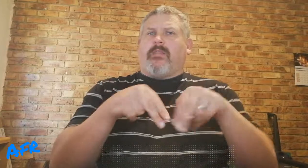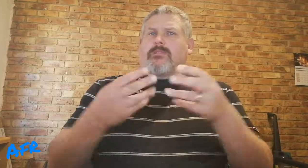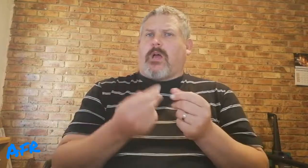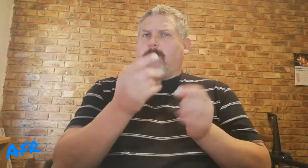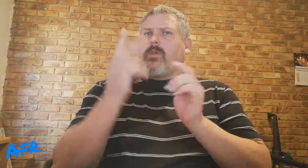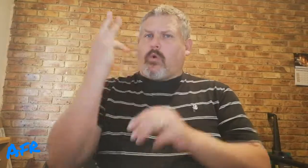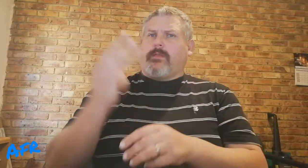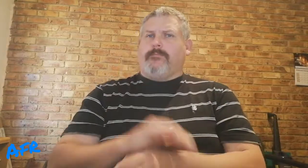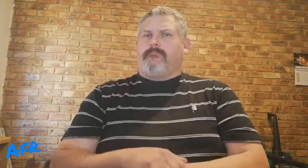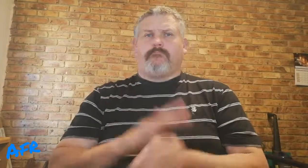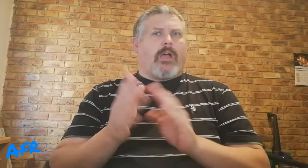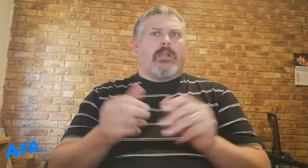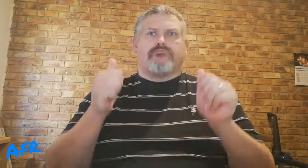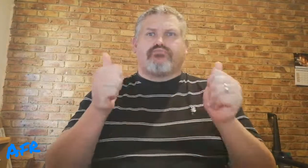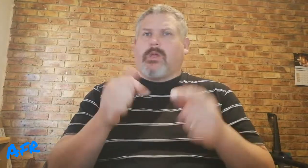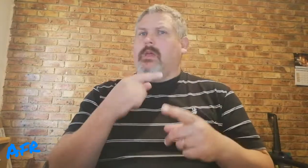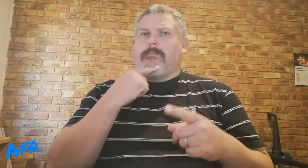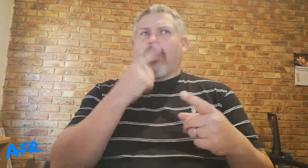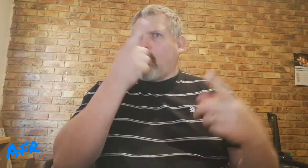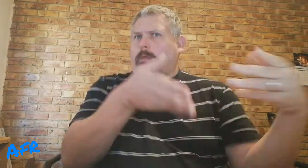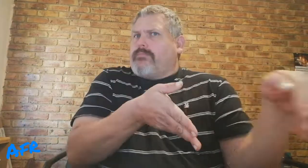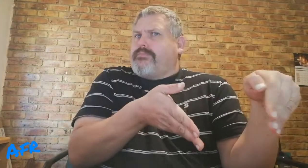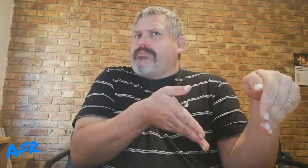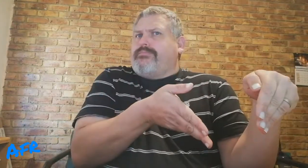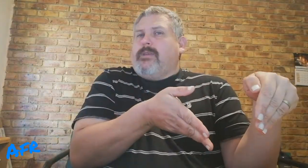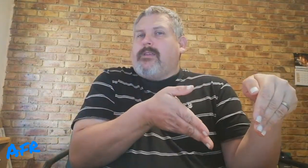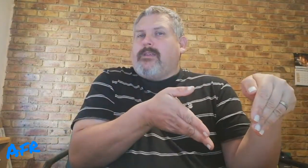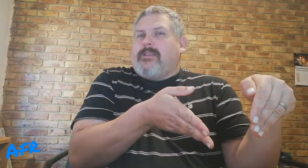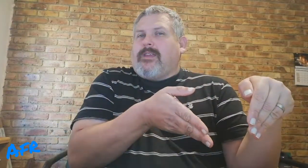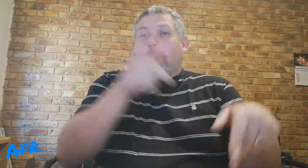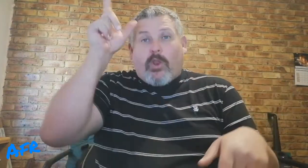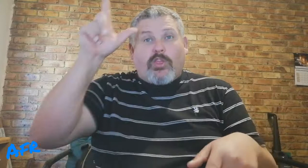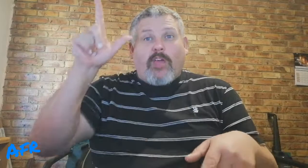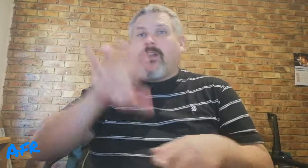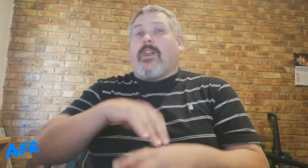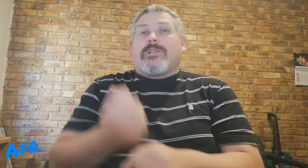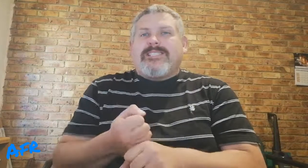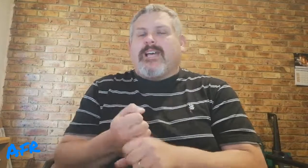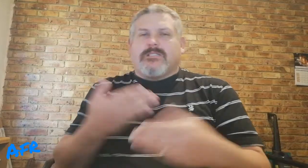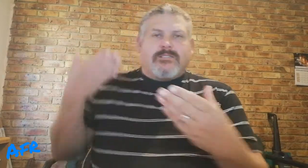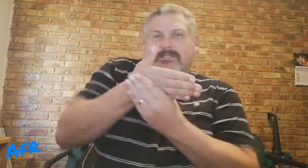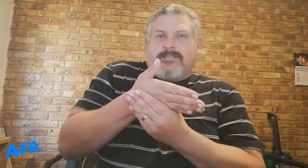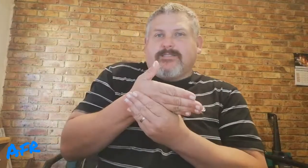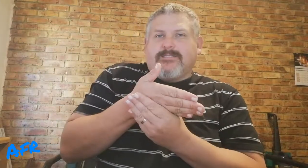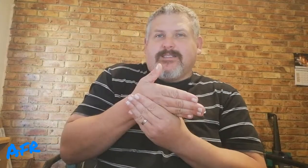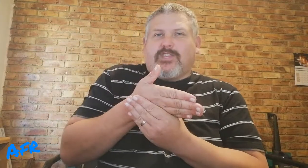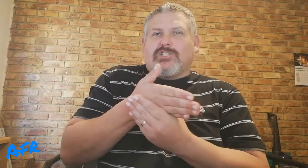wandel saam met God, alle teken God, maar die duivel kan nog steeds